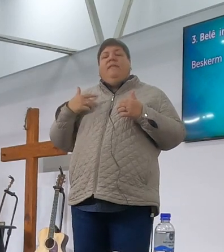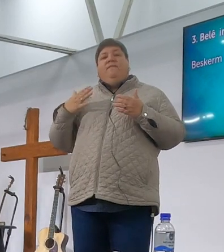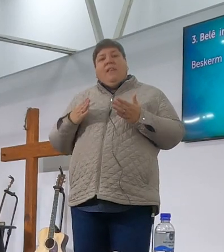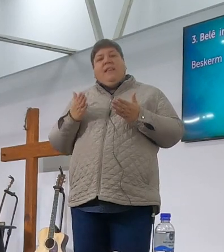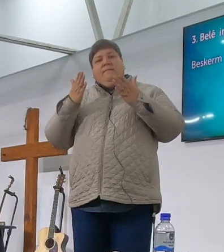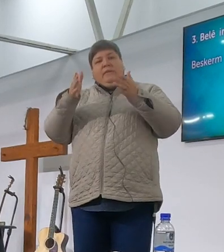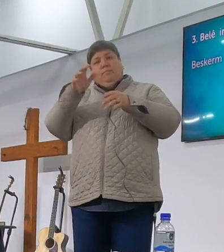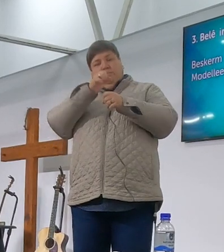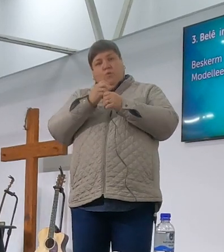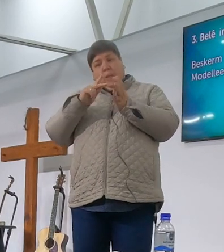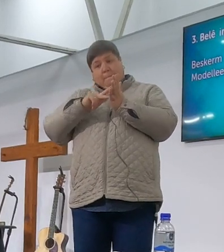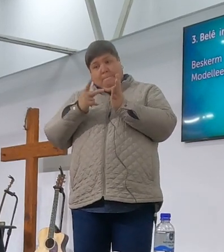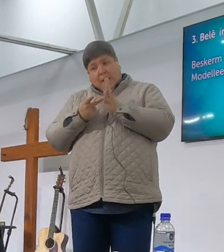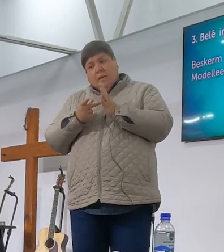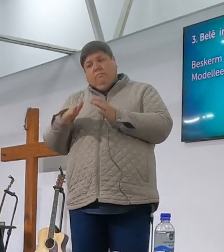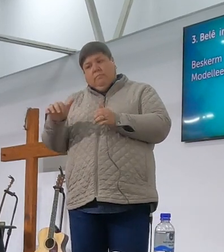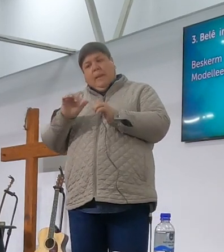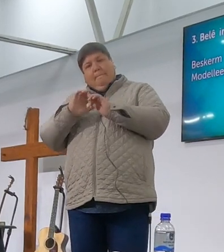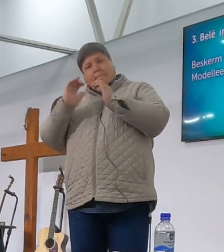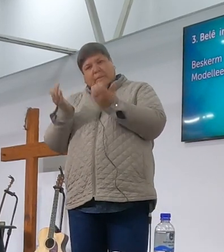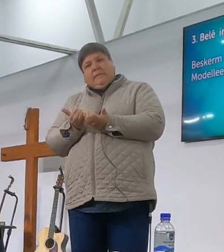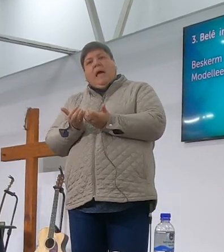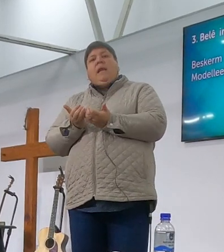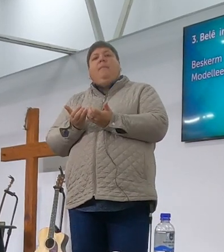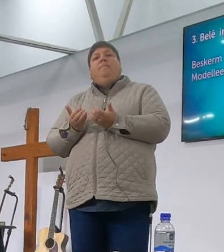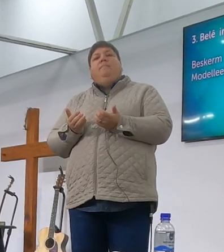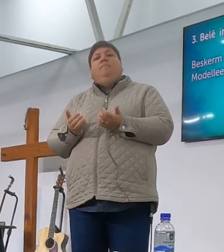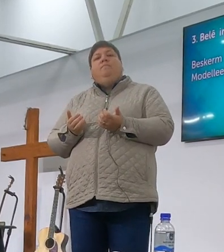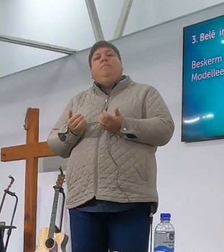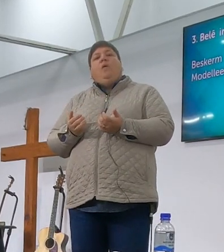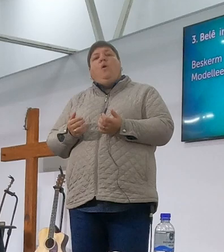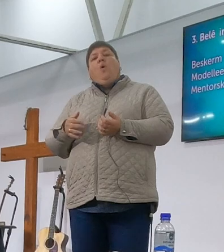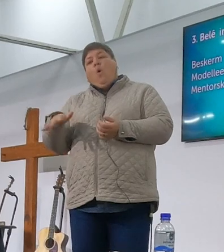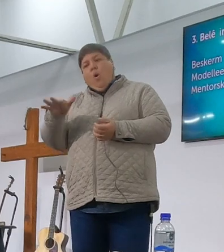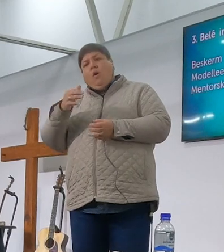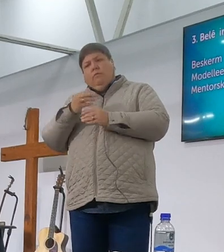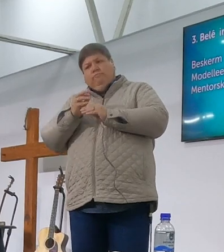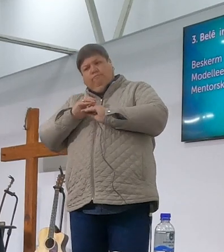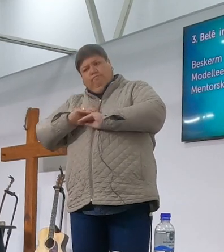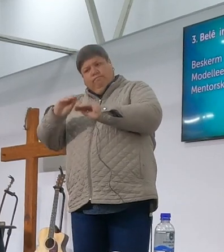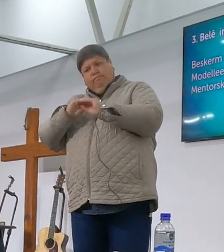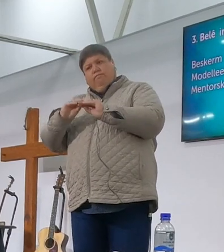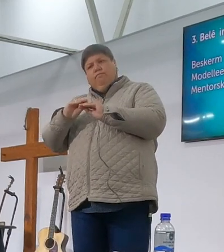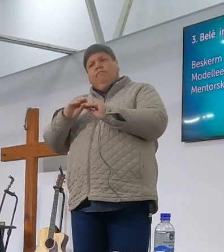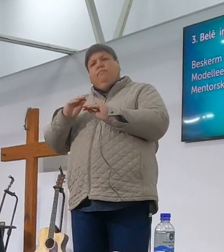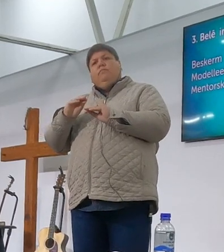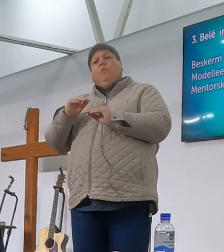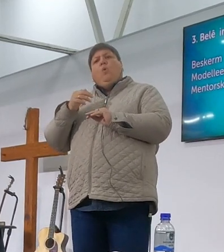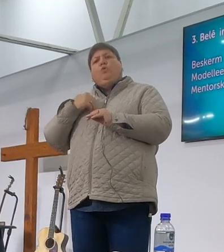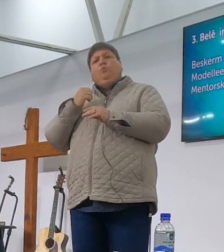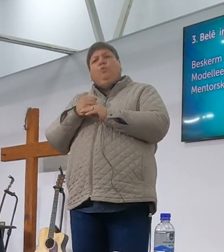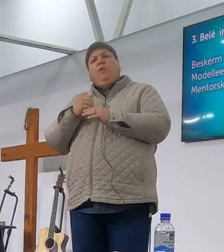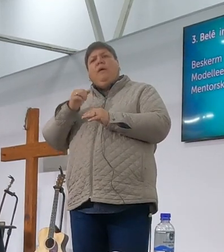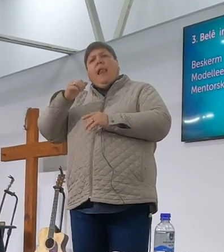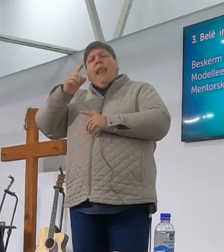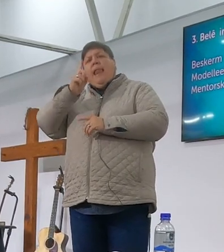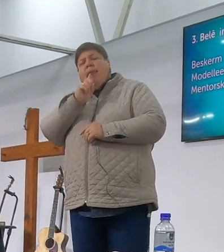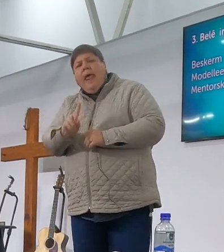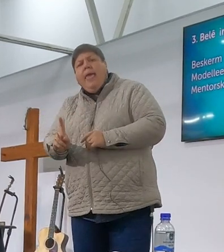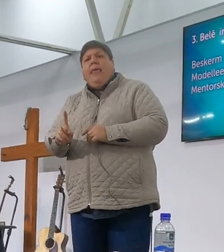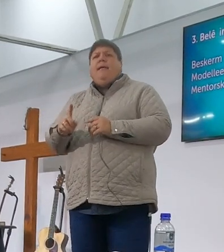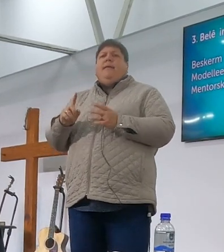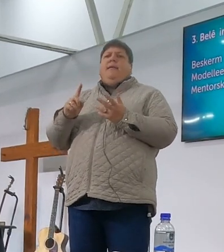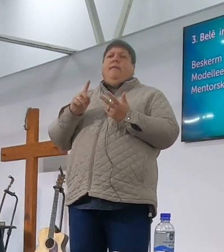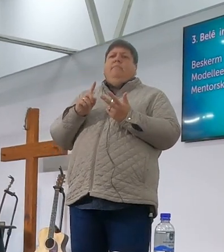en jy moet 'n plan hê om hulle te beskerm. Ek en jy moet 'n plan hê om Jesus vir hulle te modelleer. Ons moet vir hulle mentorskap bied en dis nie net my en